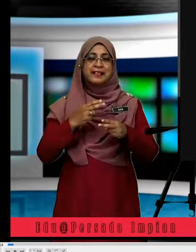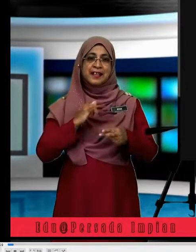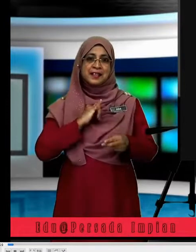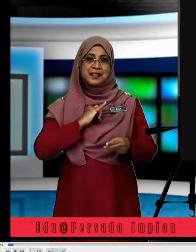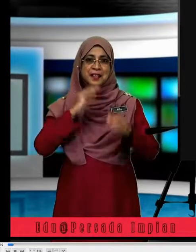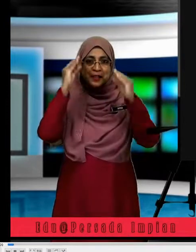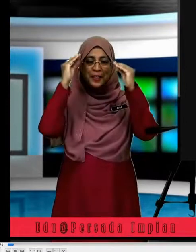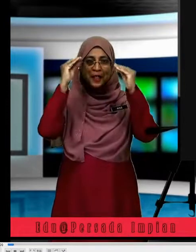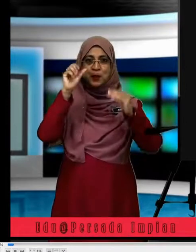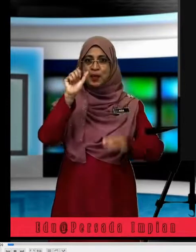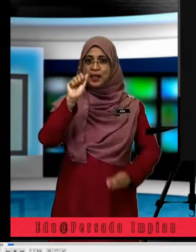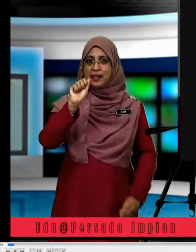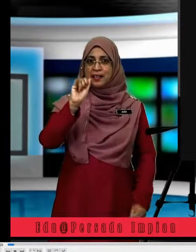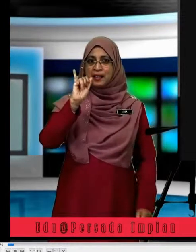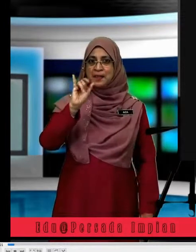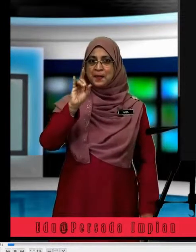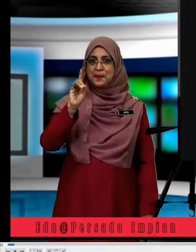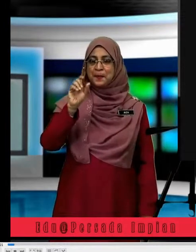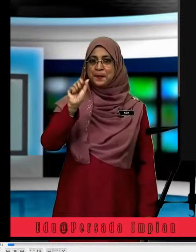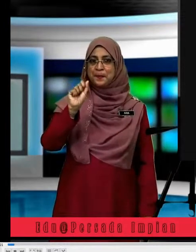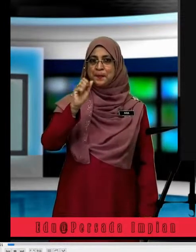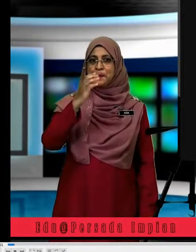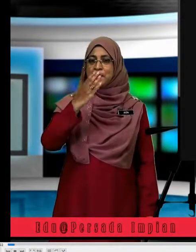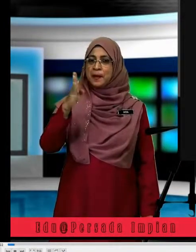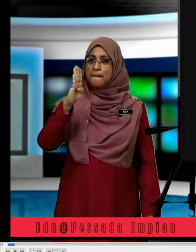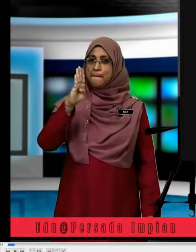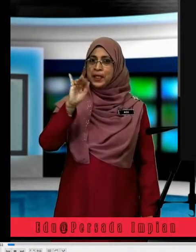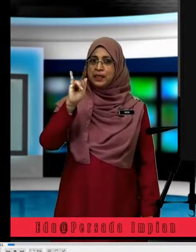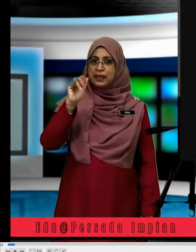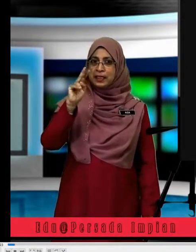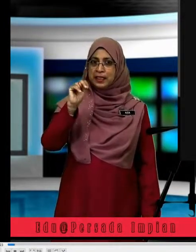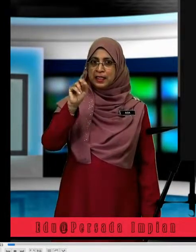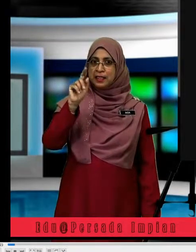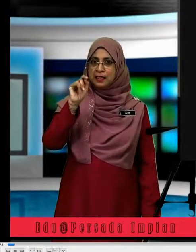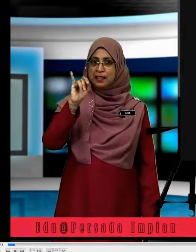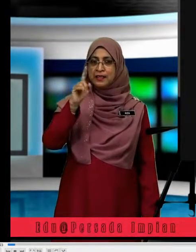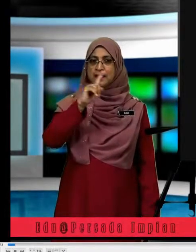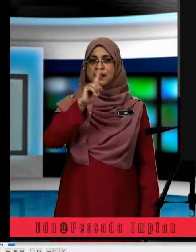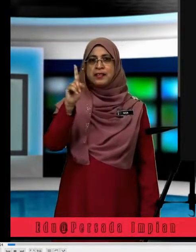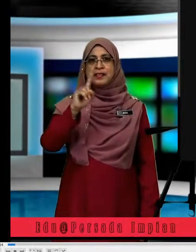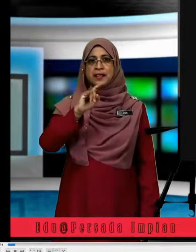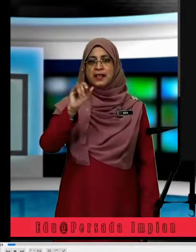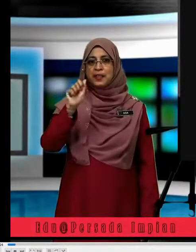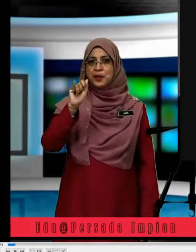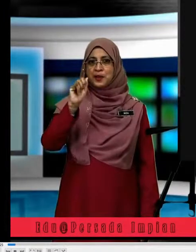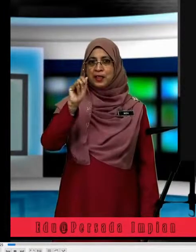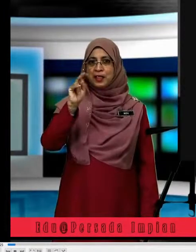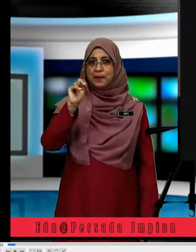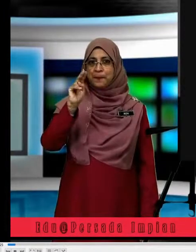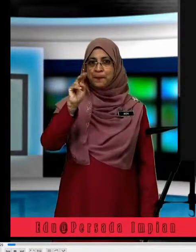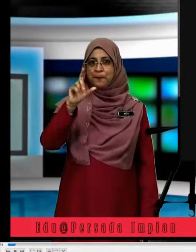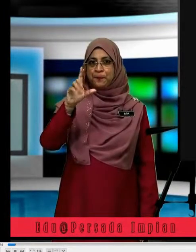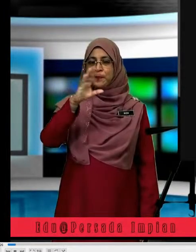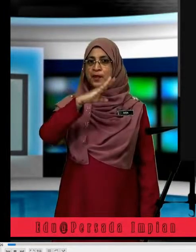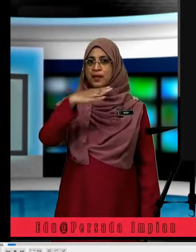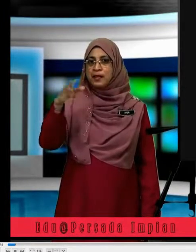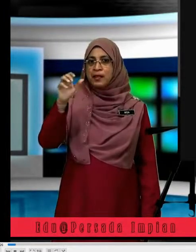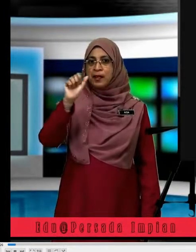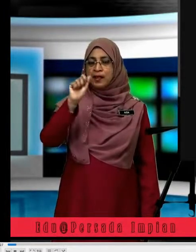saya yaitu ayda binti sainun